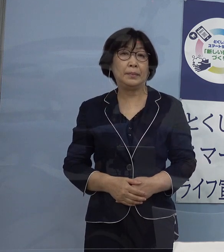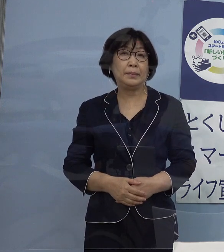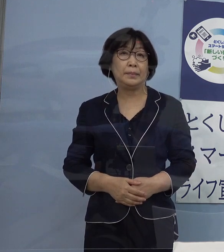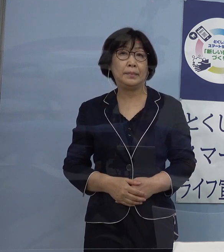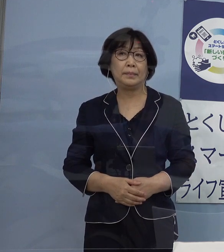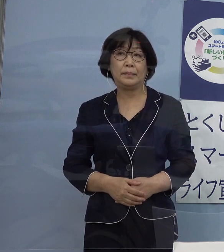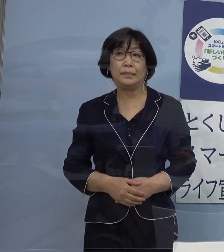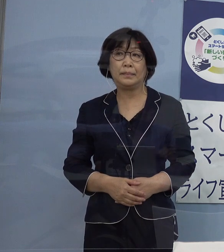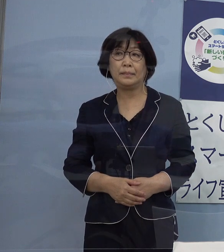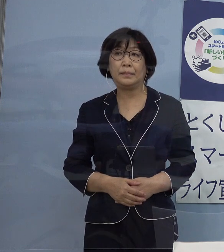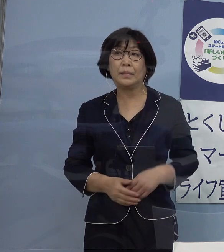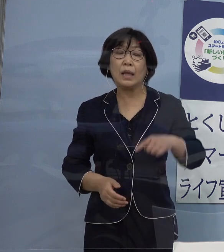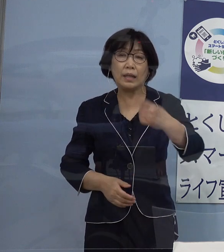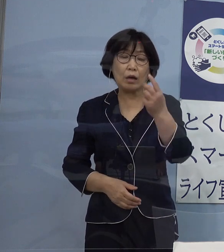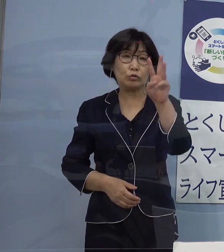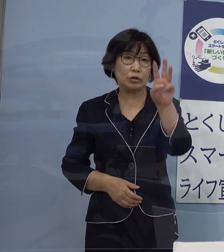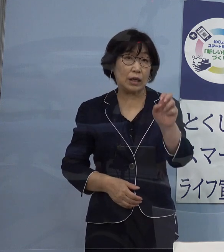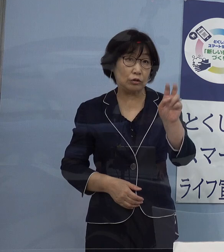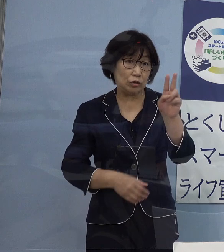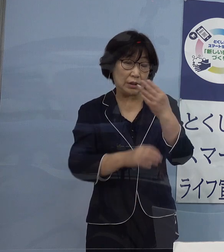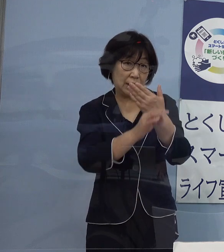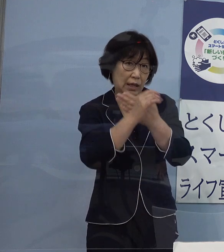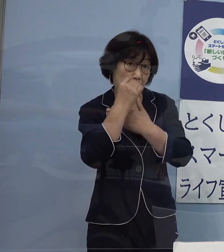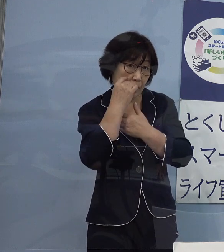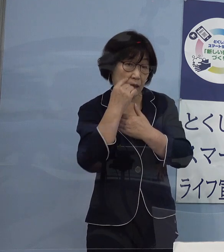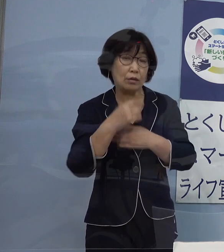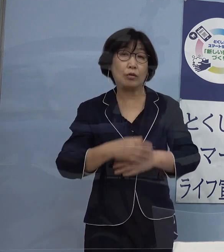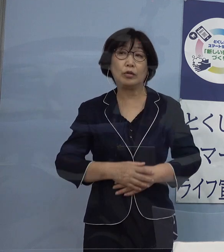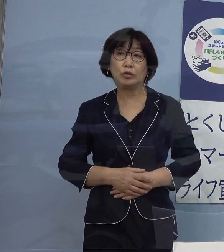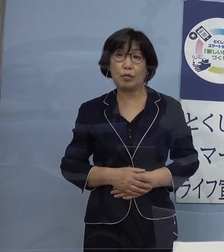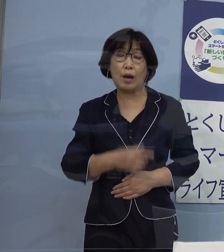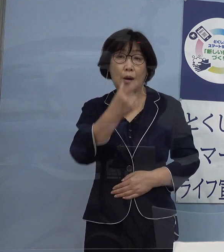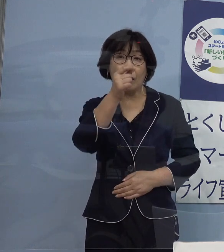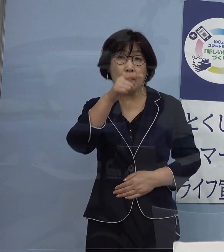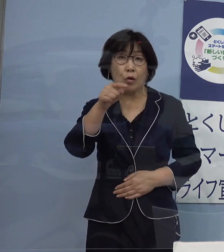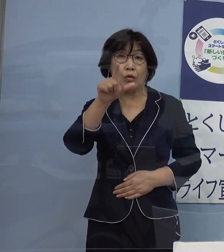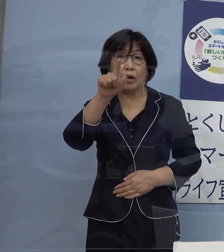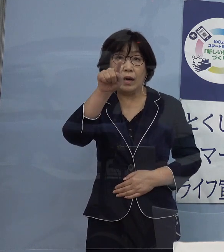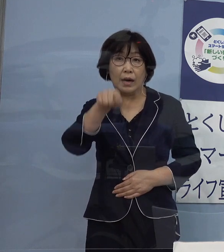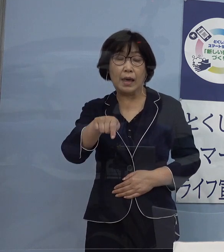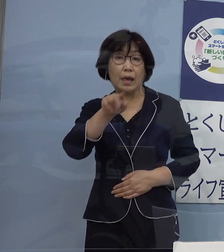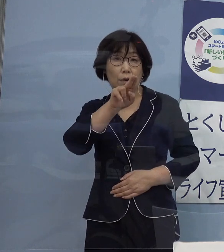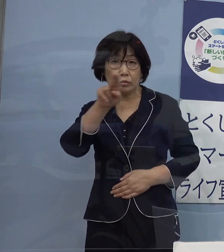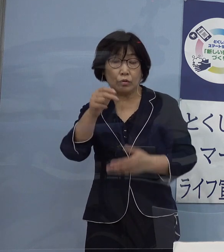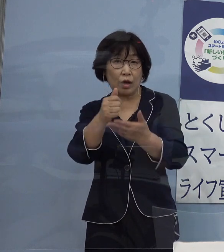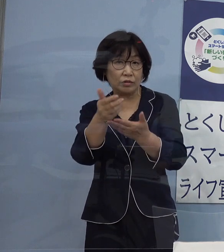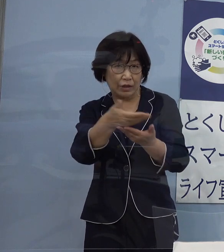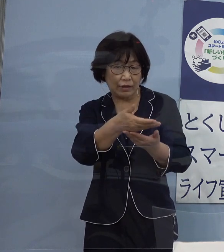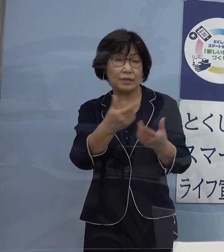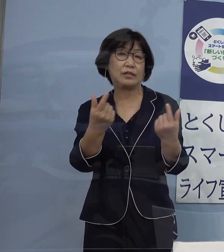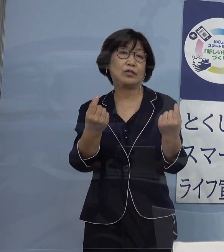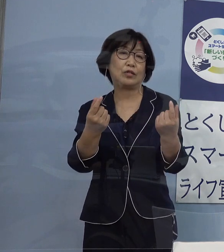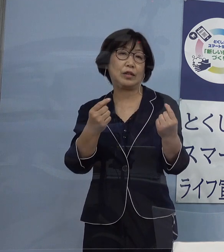続きまして、132例目の方なんですが、この方はノンレーブのお客さんですか。はい、 そうです。